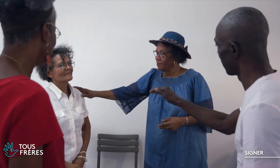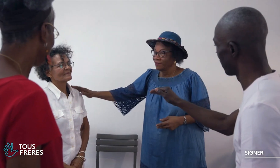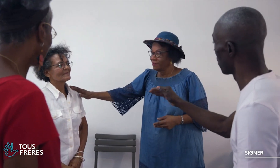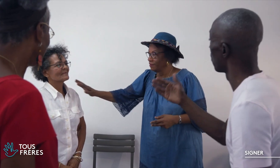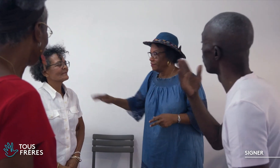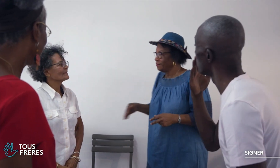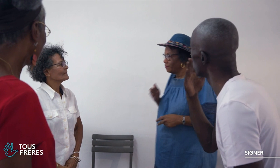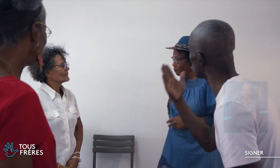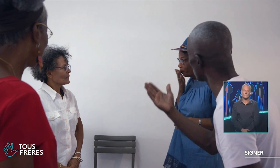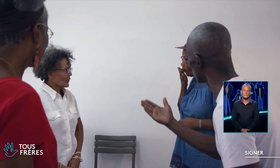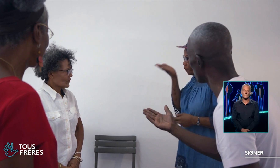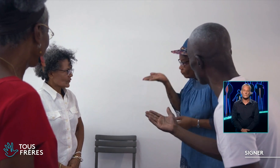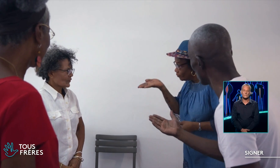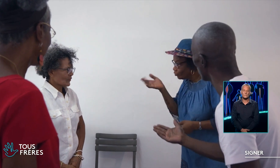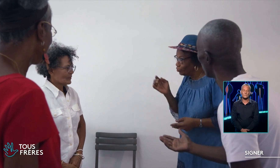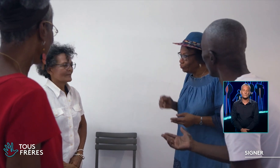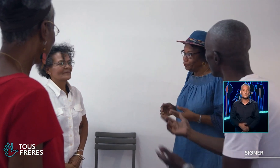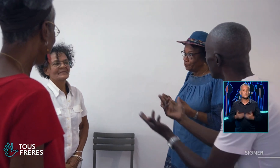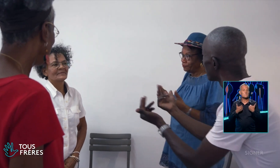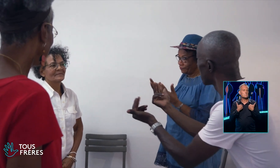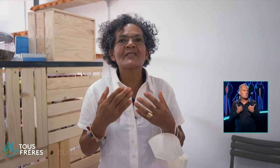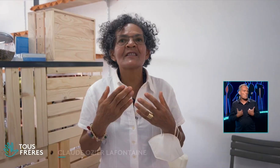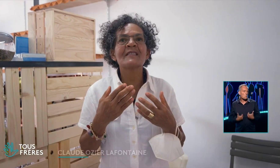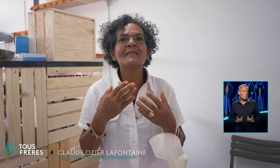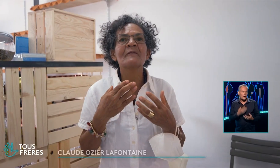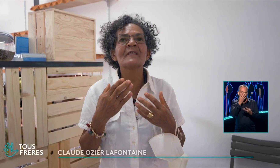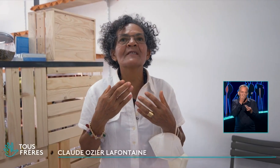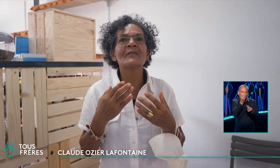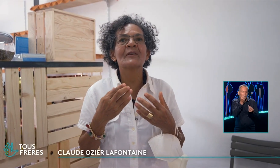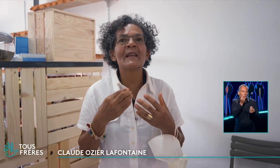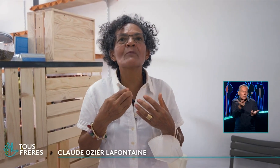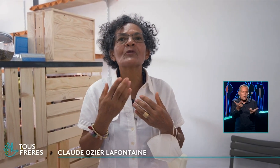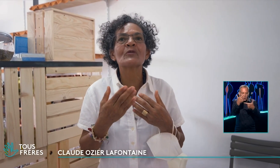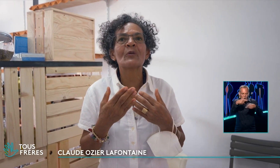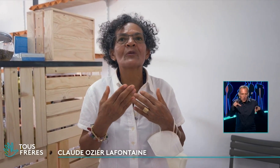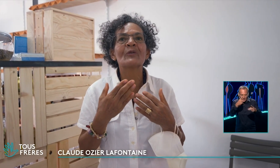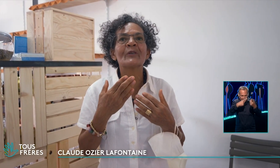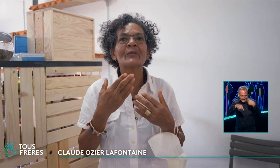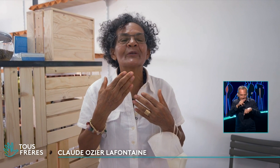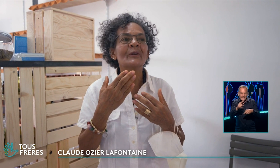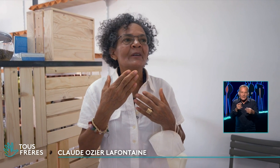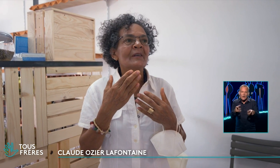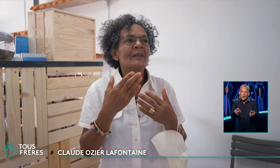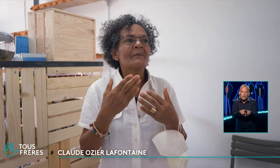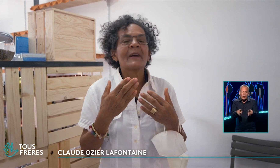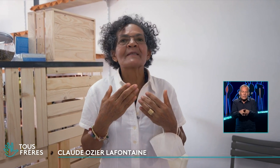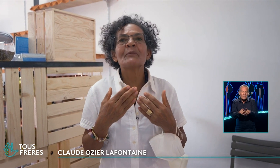En fait, j'ai l'impression que le langage des signes vise l'émotion. Par exemple, pour